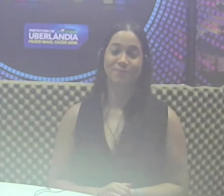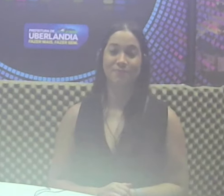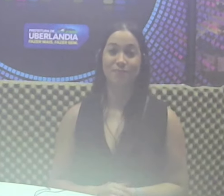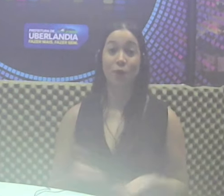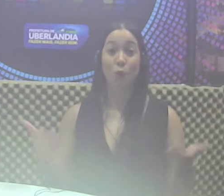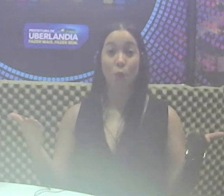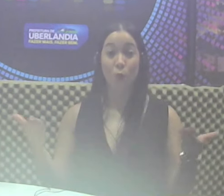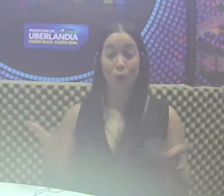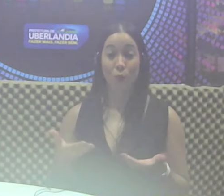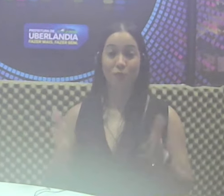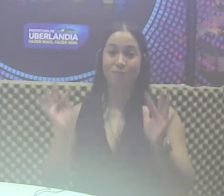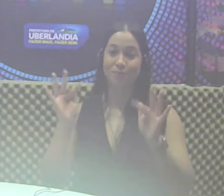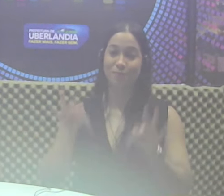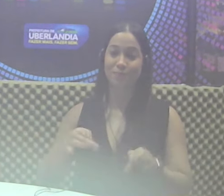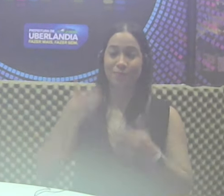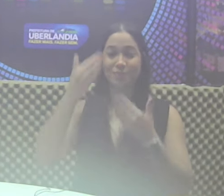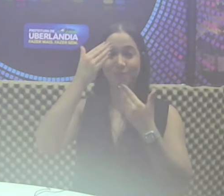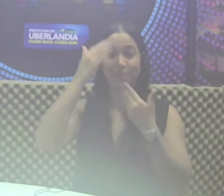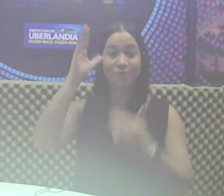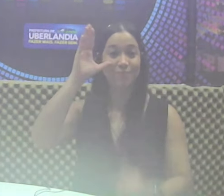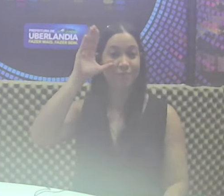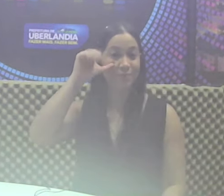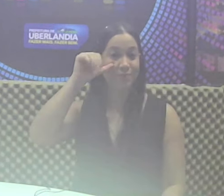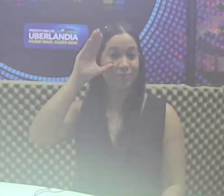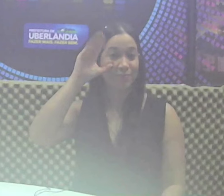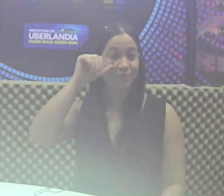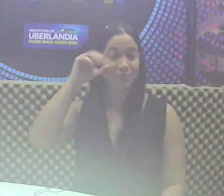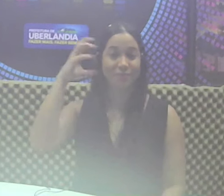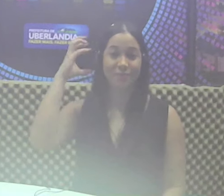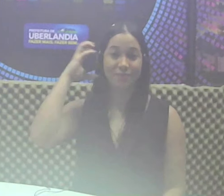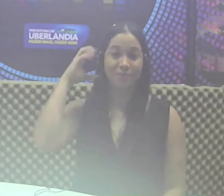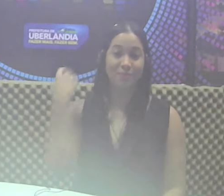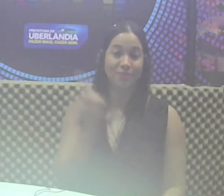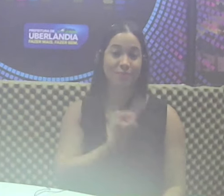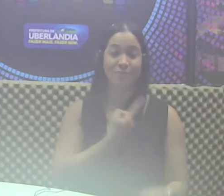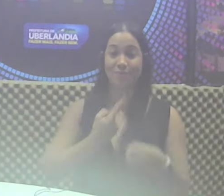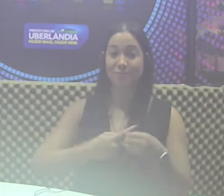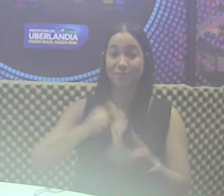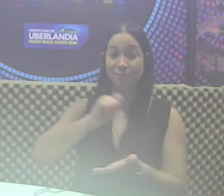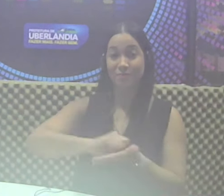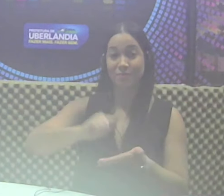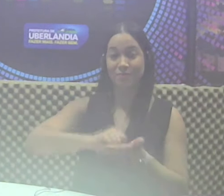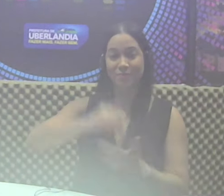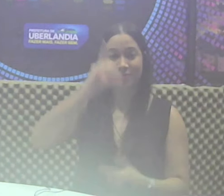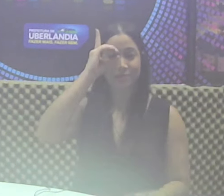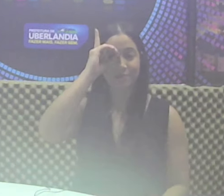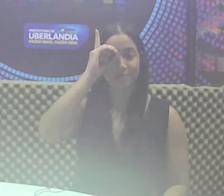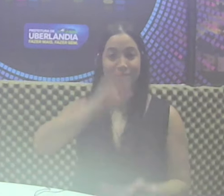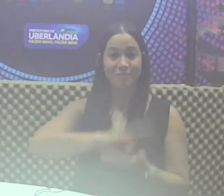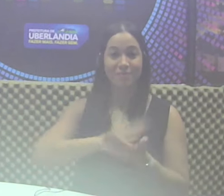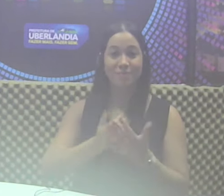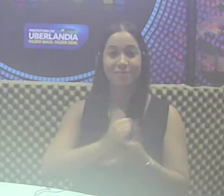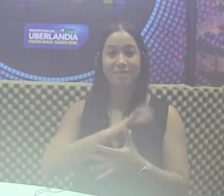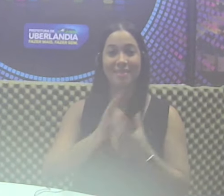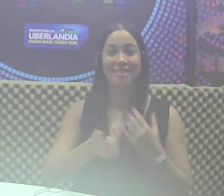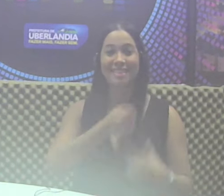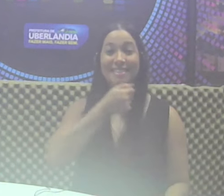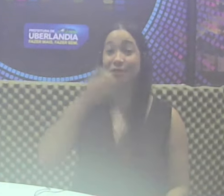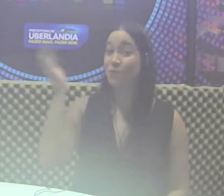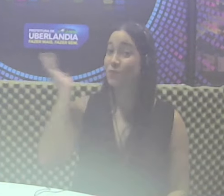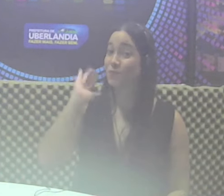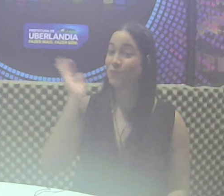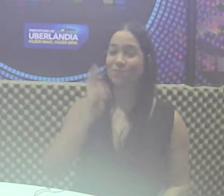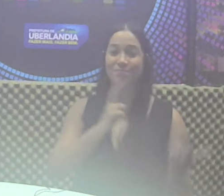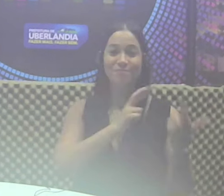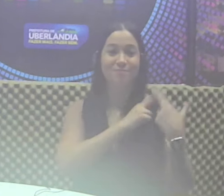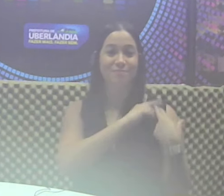A edição de hoje fica por aqui. Obrigada pela sua audiência. Edição Daniela Aires, tradução em Libras Amanda